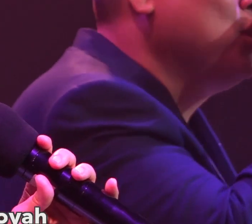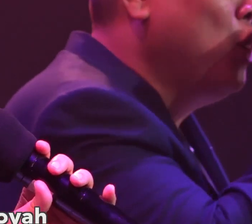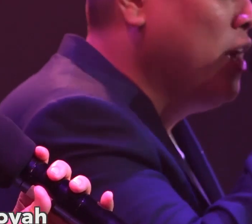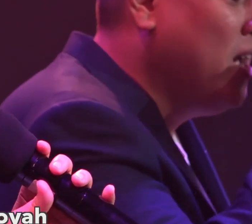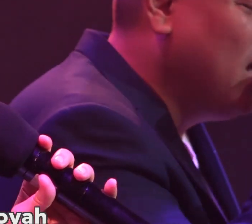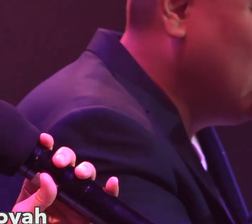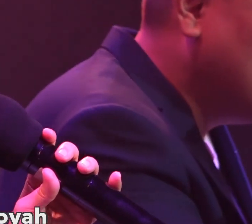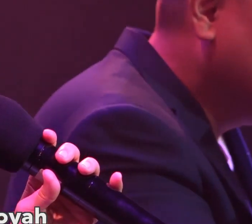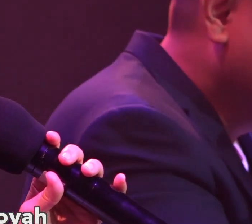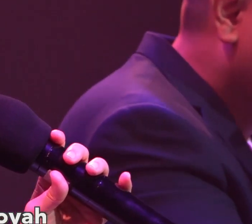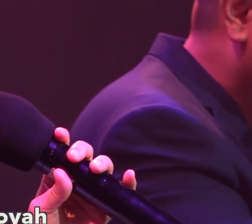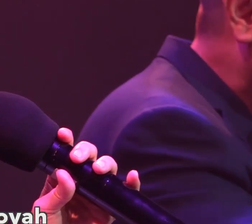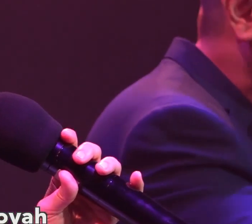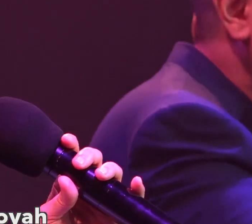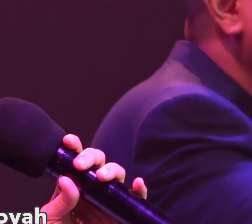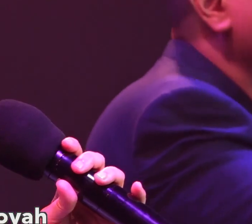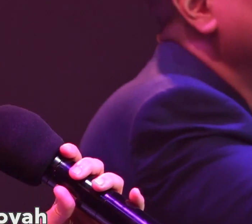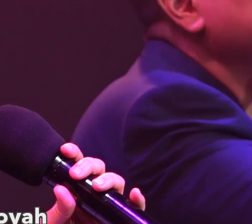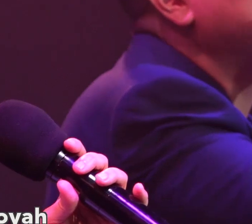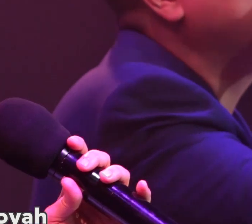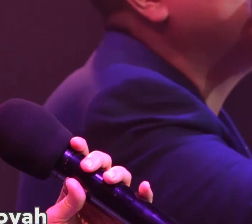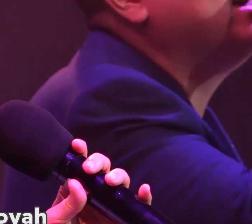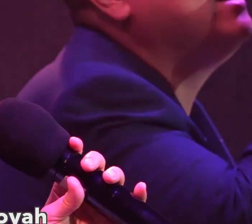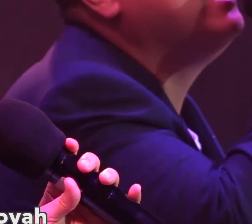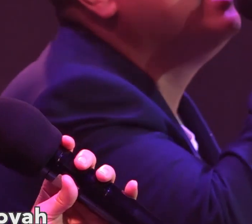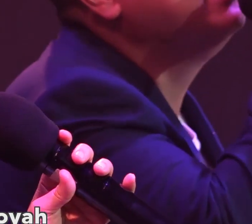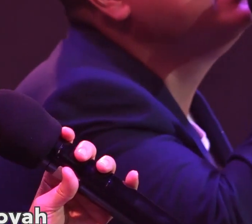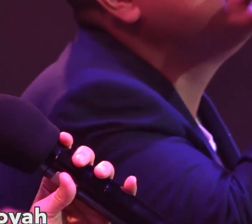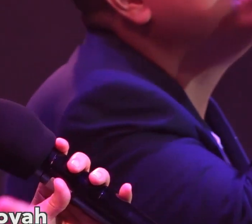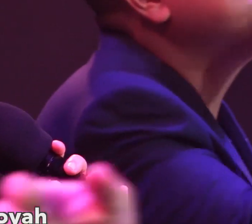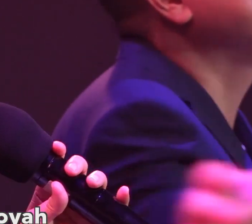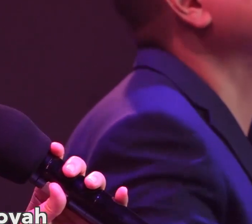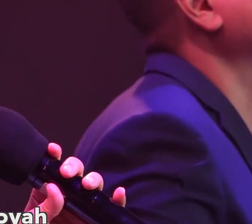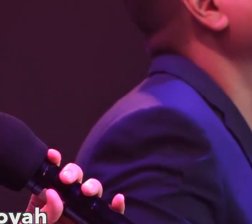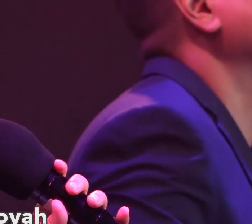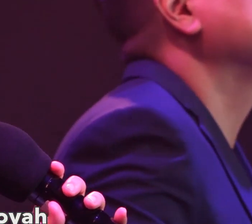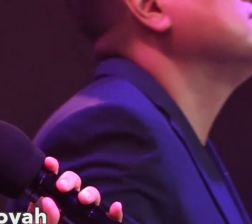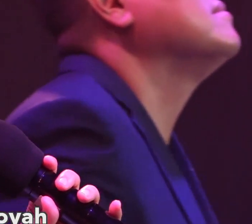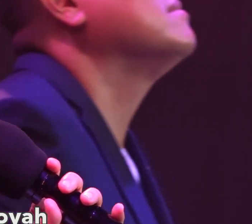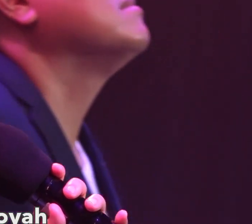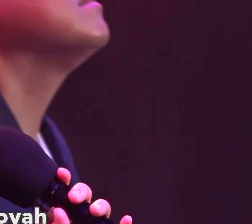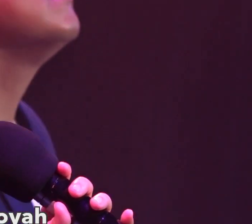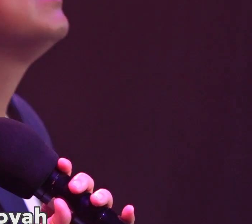akan goyah, aku takkan goyah,